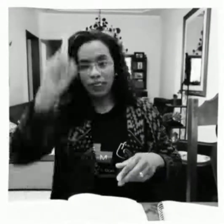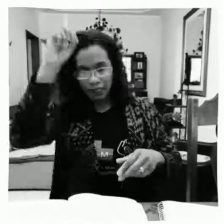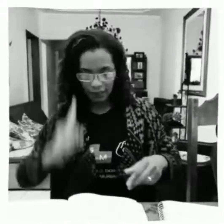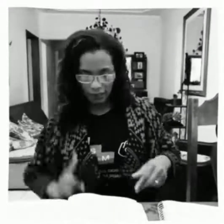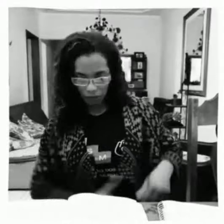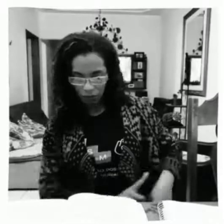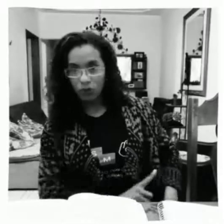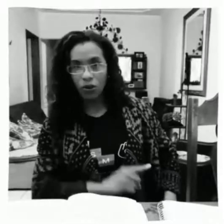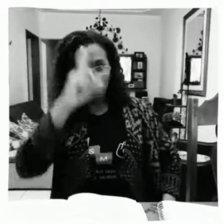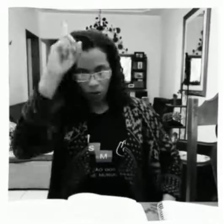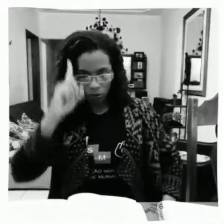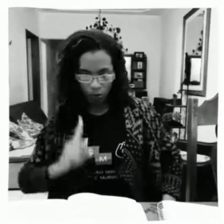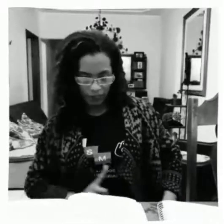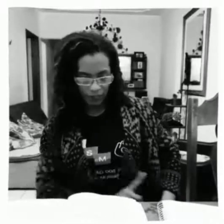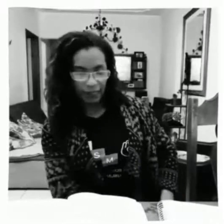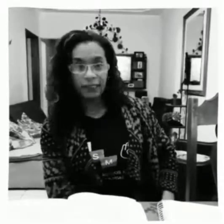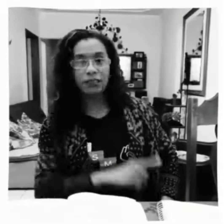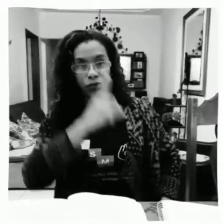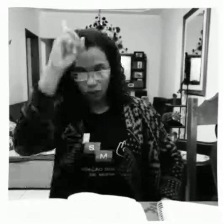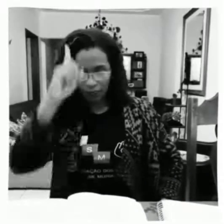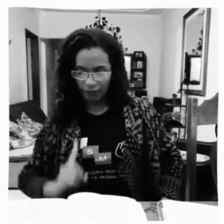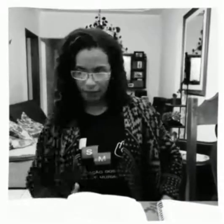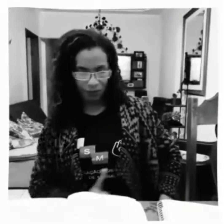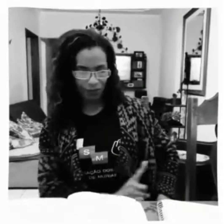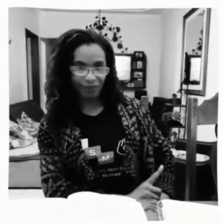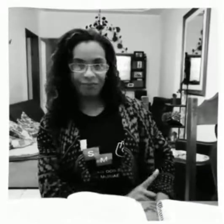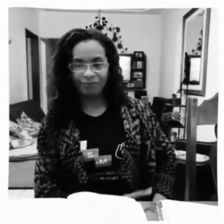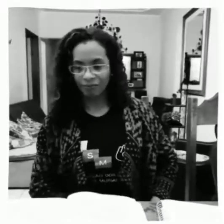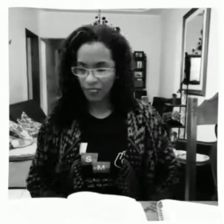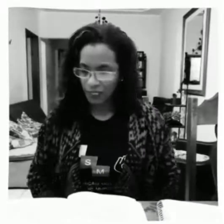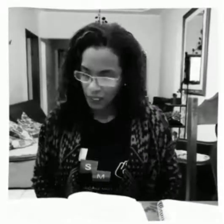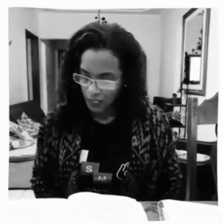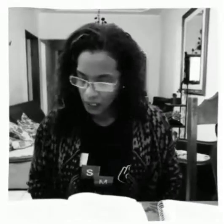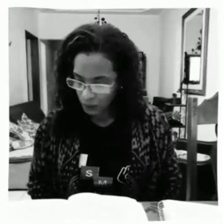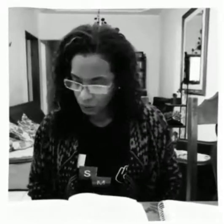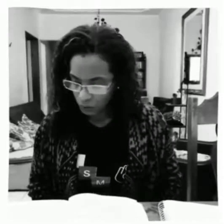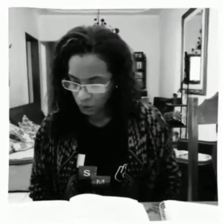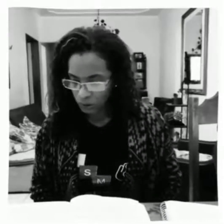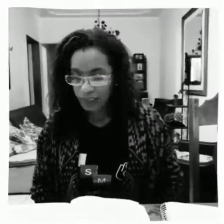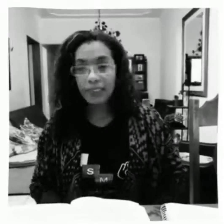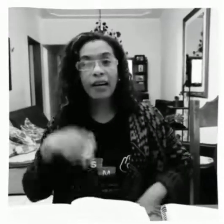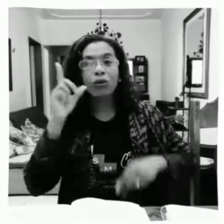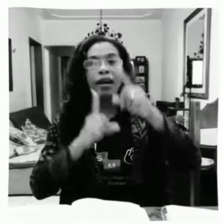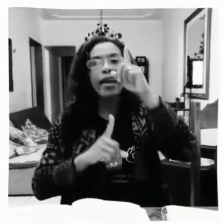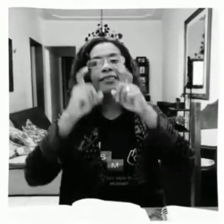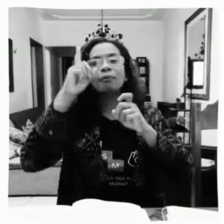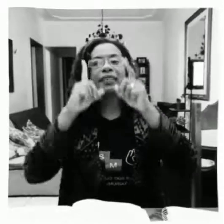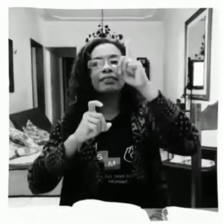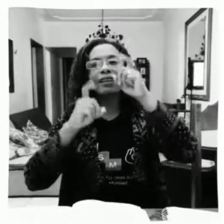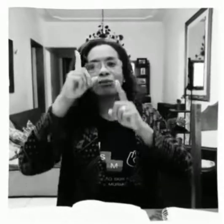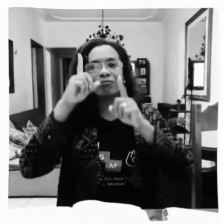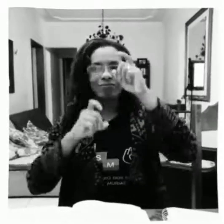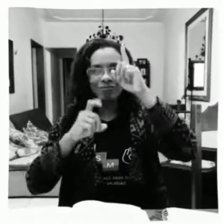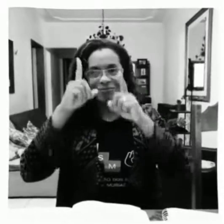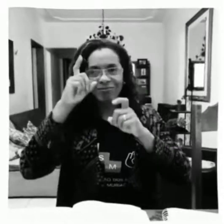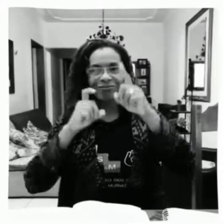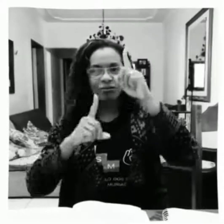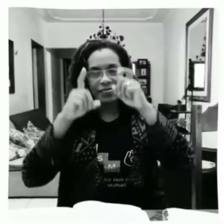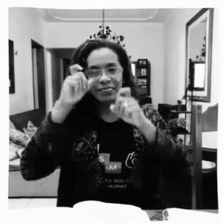orientação e direção, ó, orientação e direção. E o outro sinal é